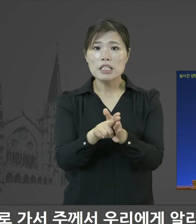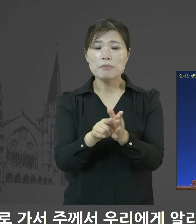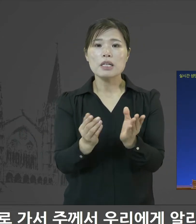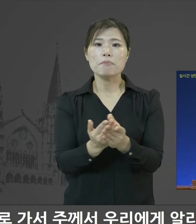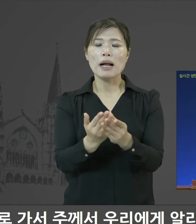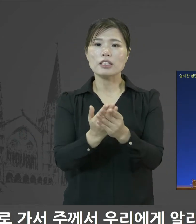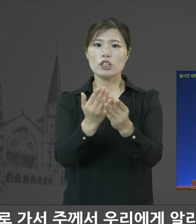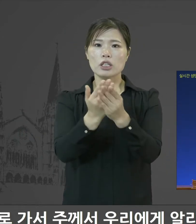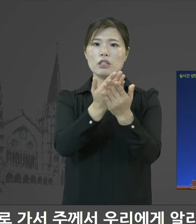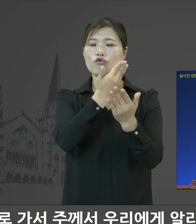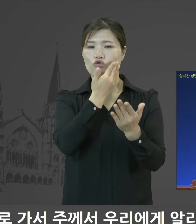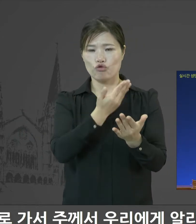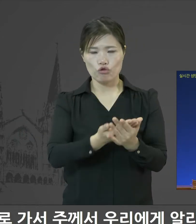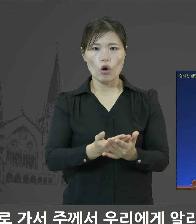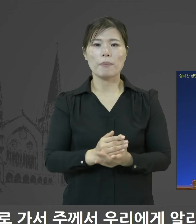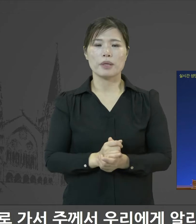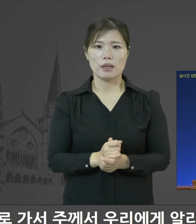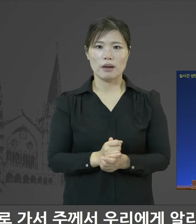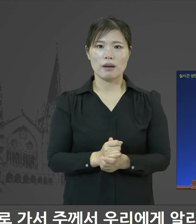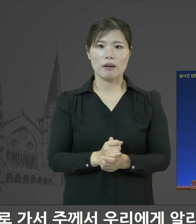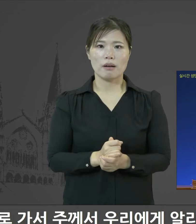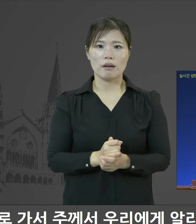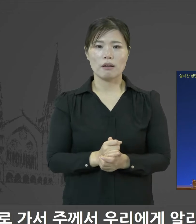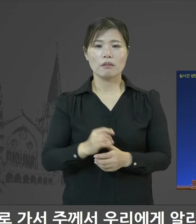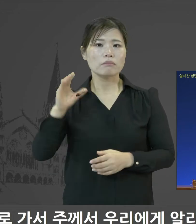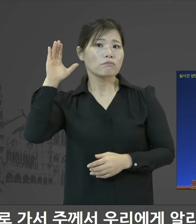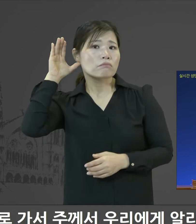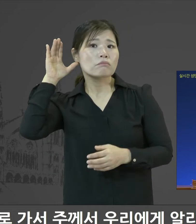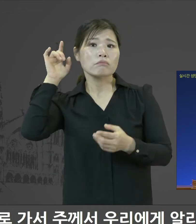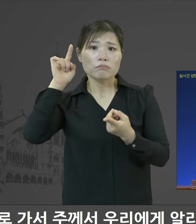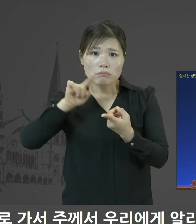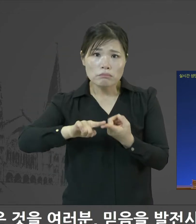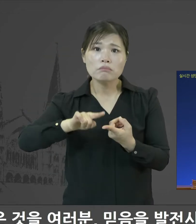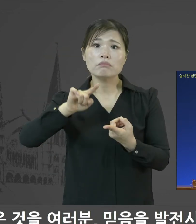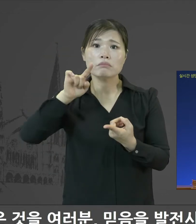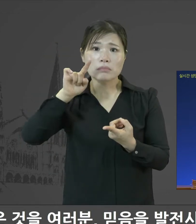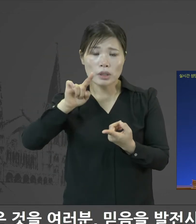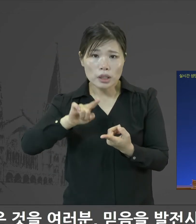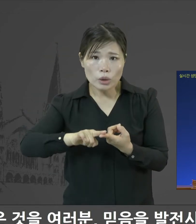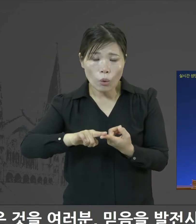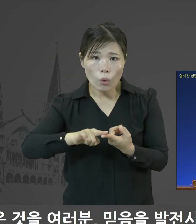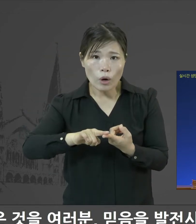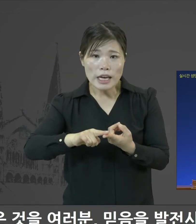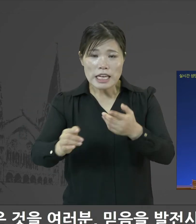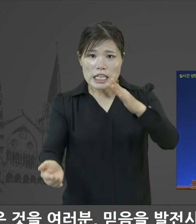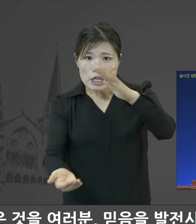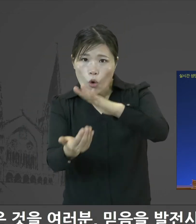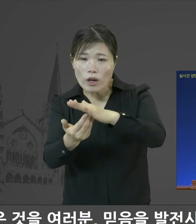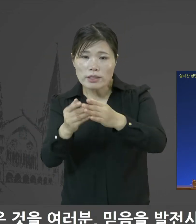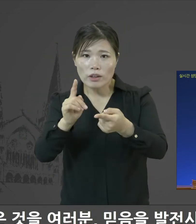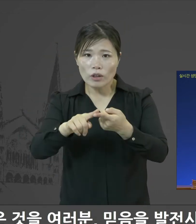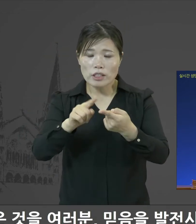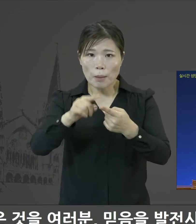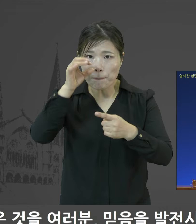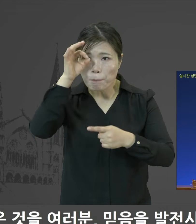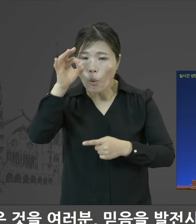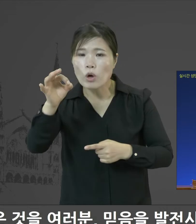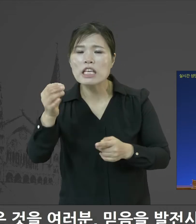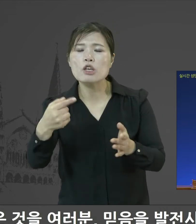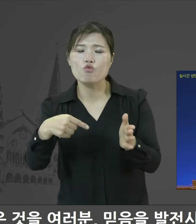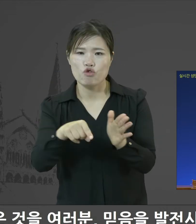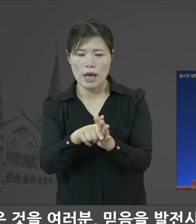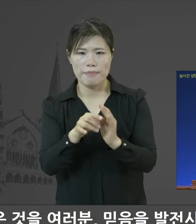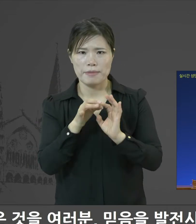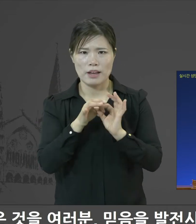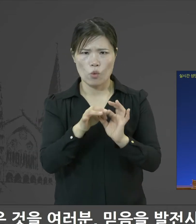굉장히 중요한 요소입니다. 여러분, 들은 대로 일어나는 것을 보려고 하는 이 관심.